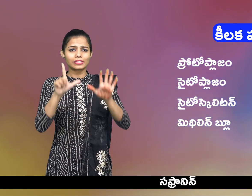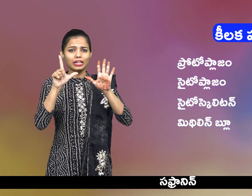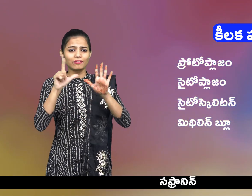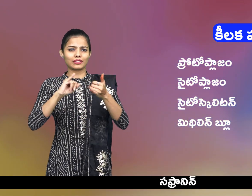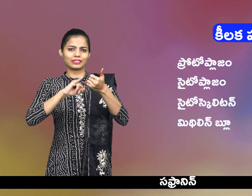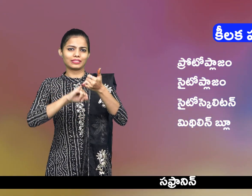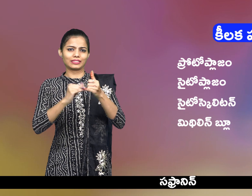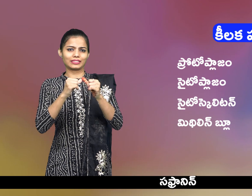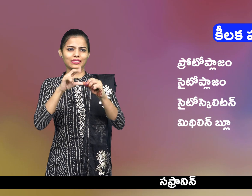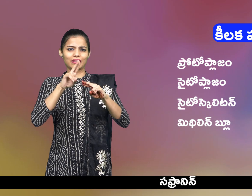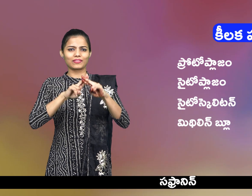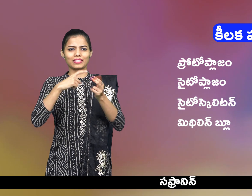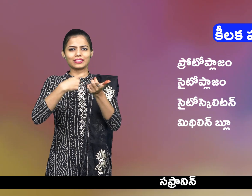సఫ్రానిన్.